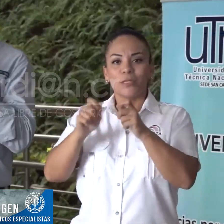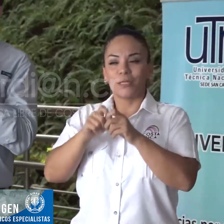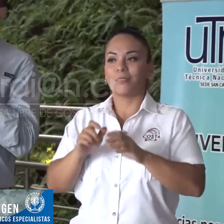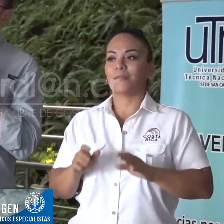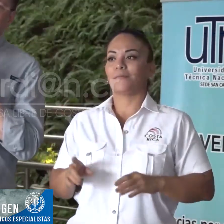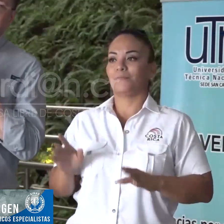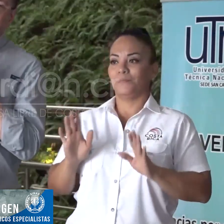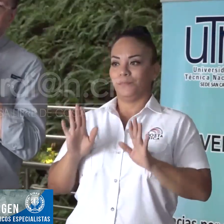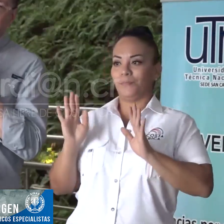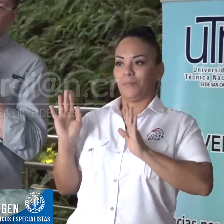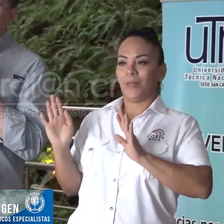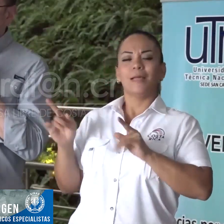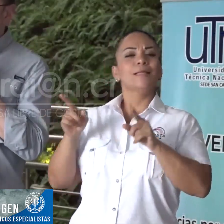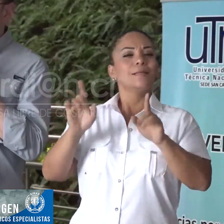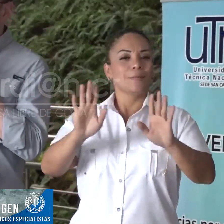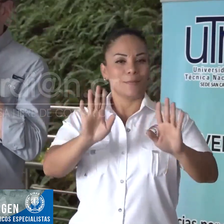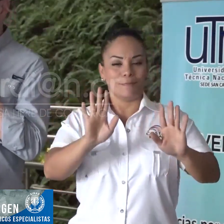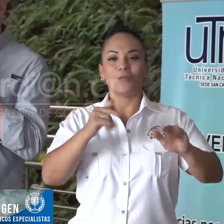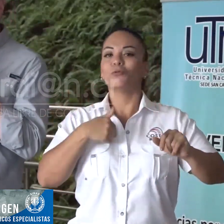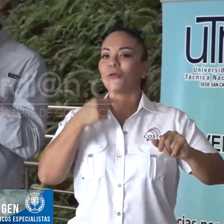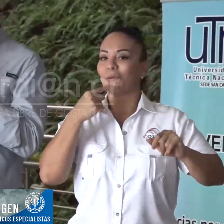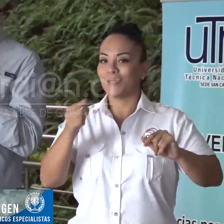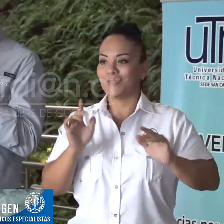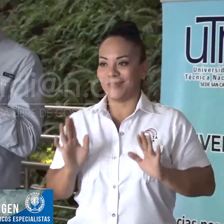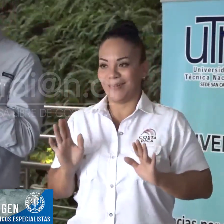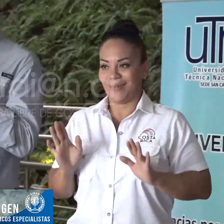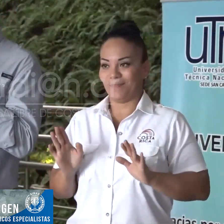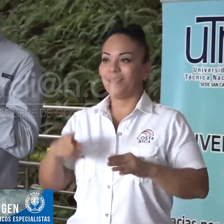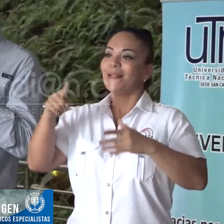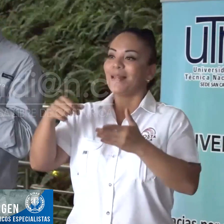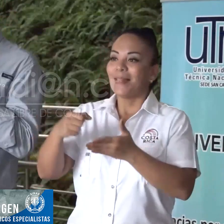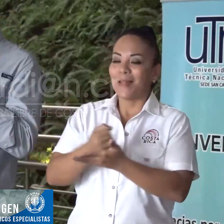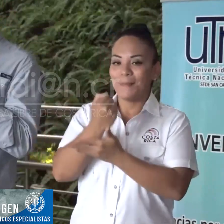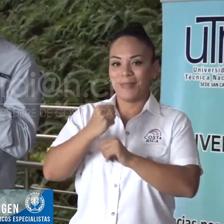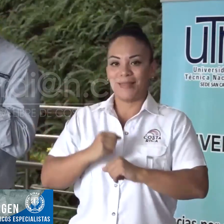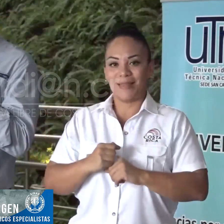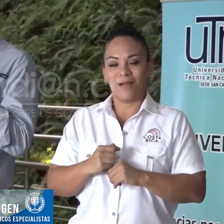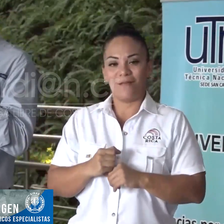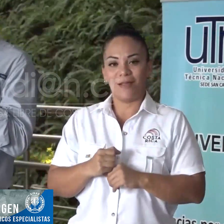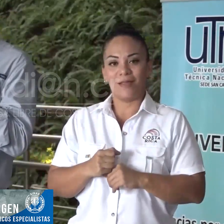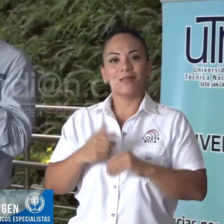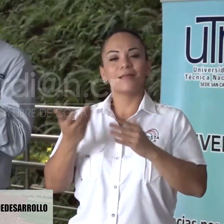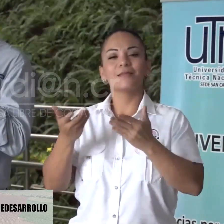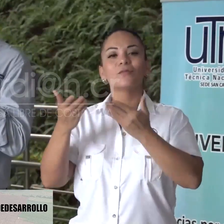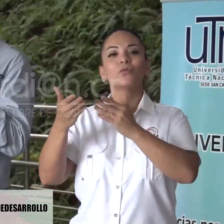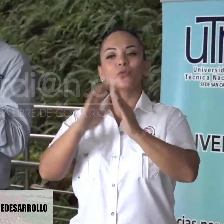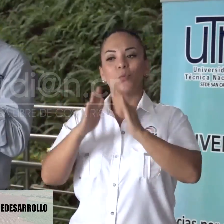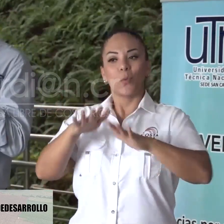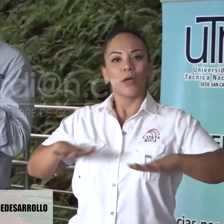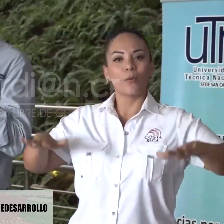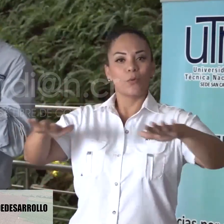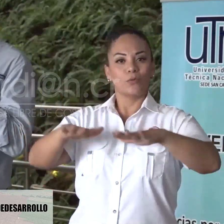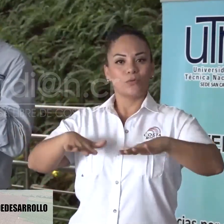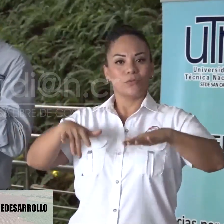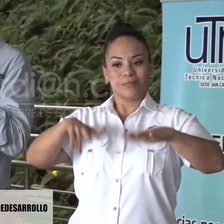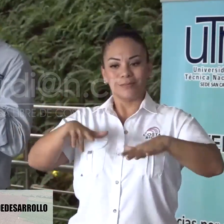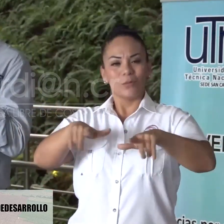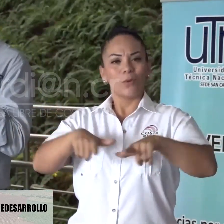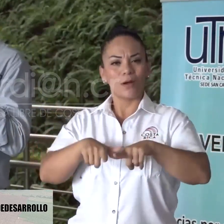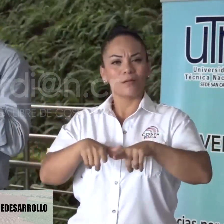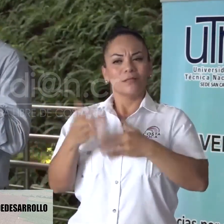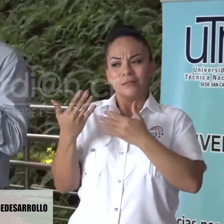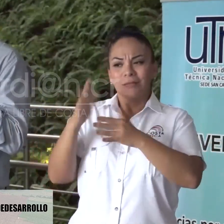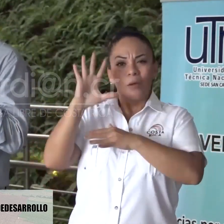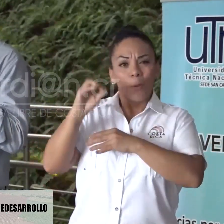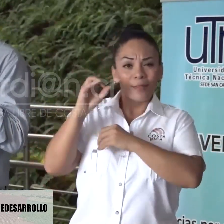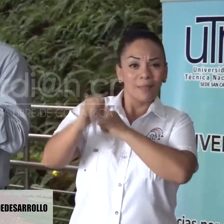pero yo quiero decirle, lo que es lamentable es que que estos pueblos, estas ciudades hayan tenido que esperar 50